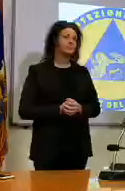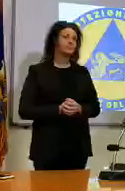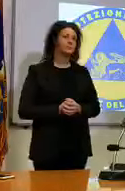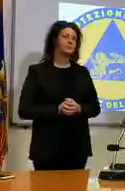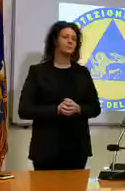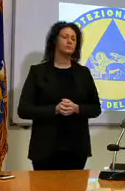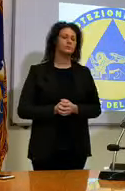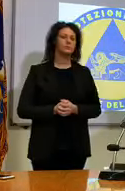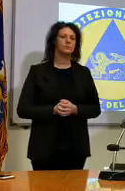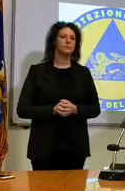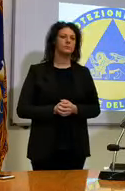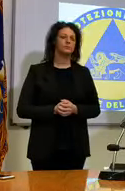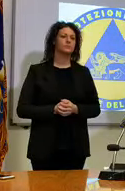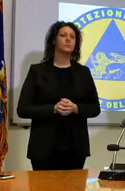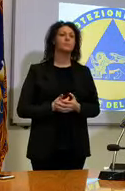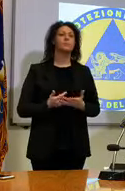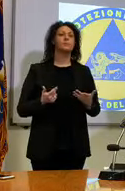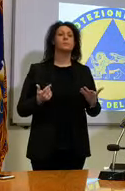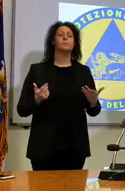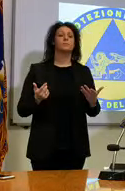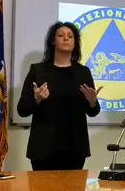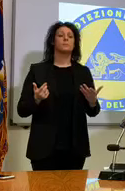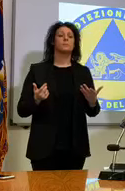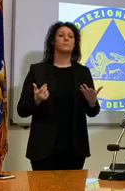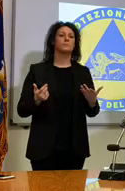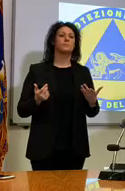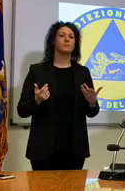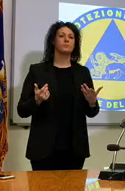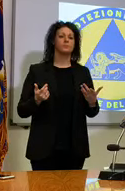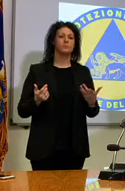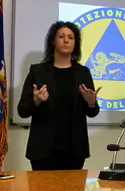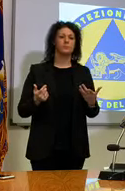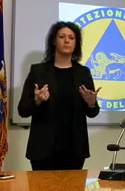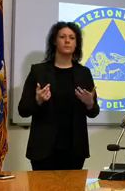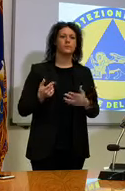noi non, non, il matching non